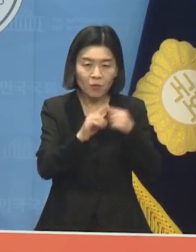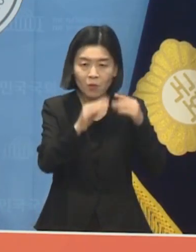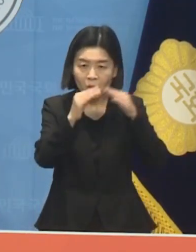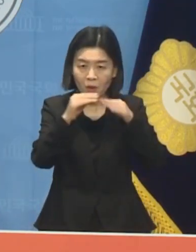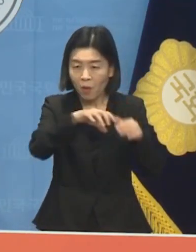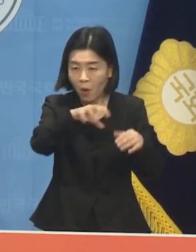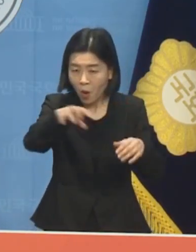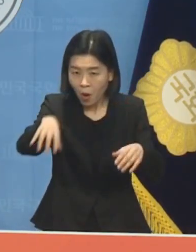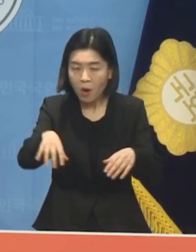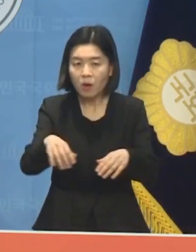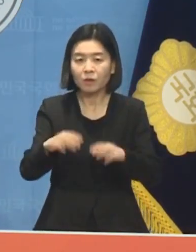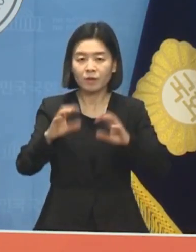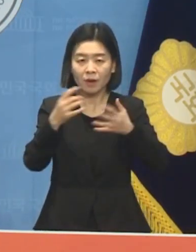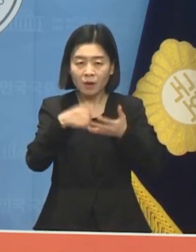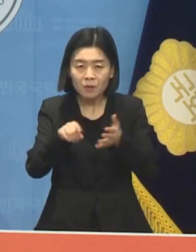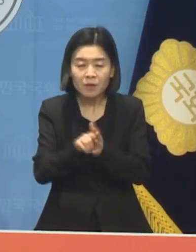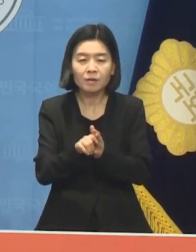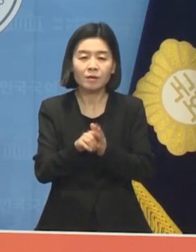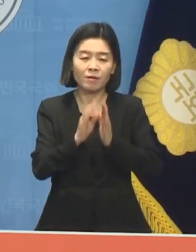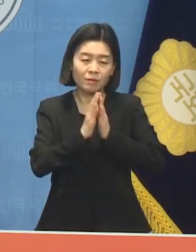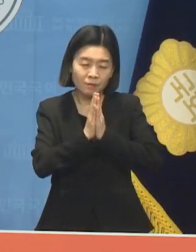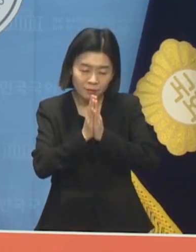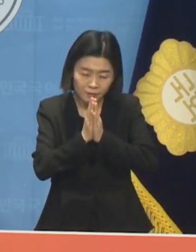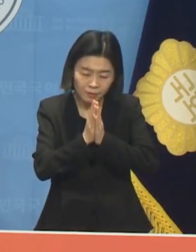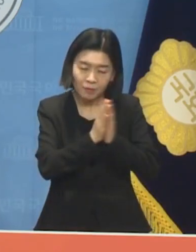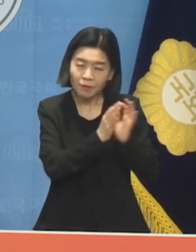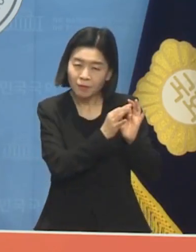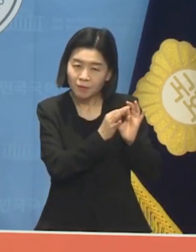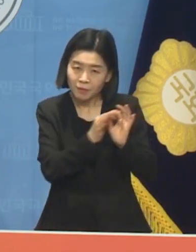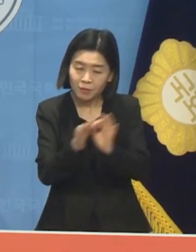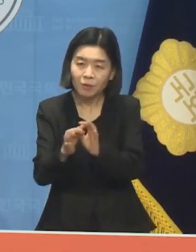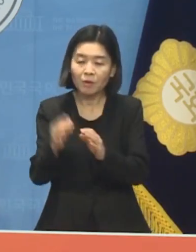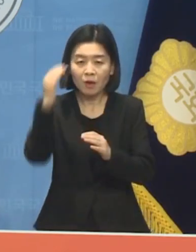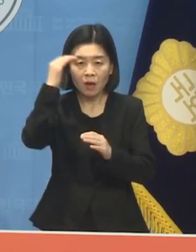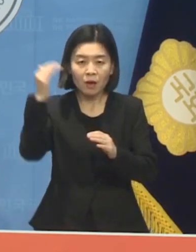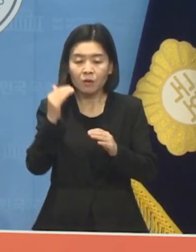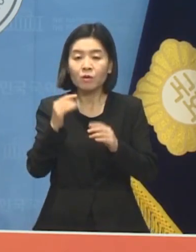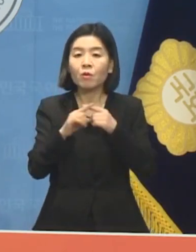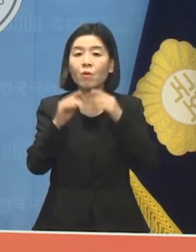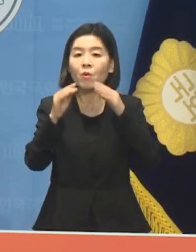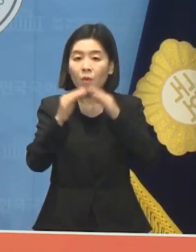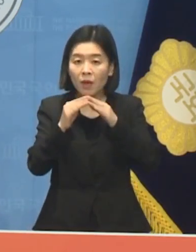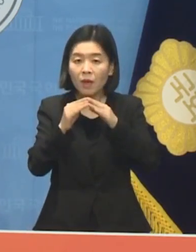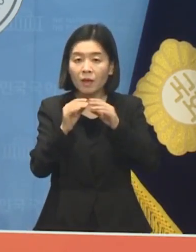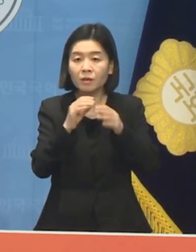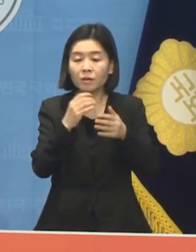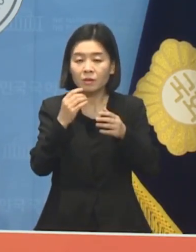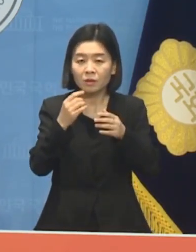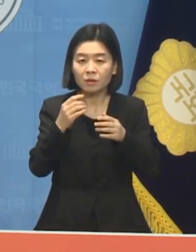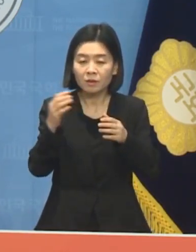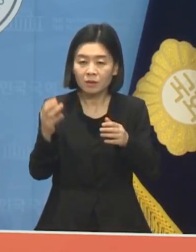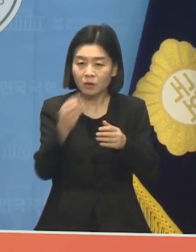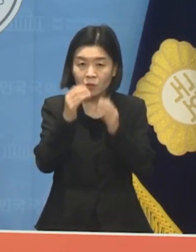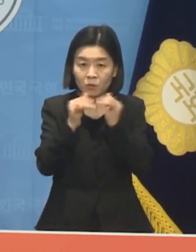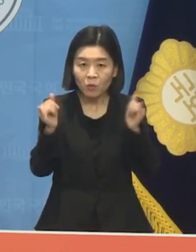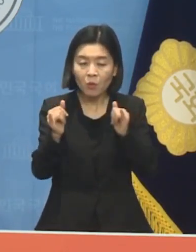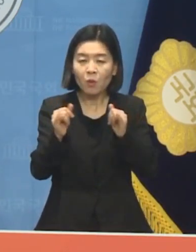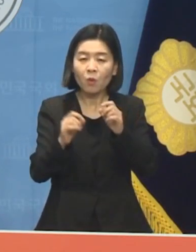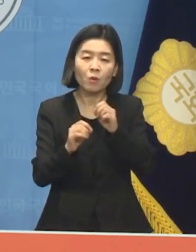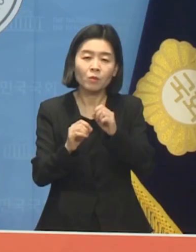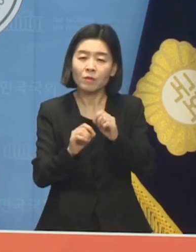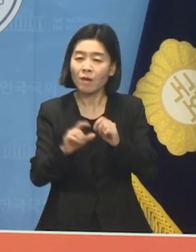지도자와 국가를 위해 기도를 쉬지 않는다. 한국교회 성도 절대 다수는 애국적